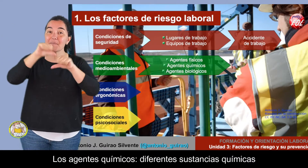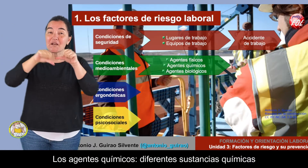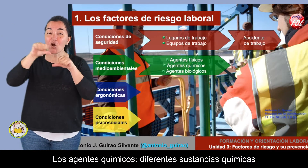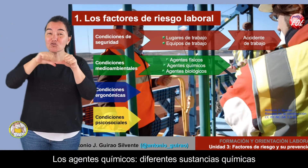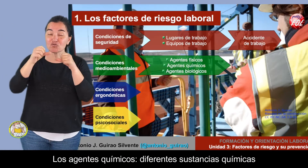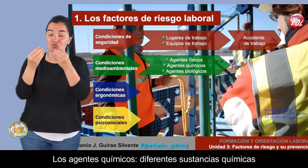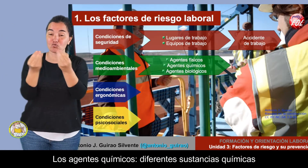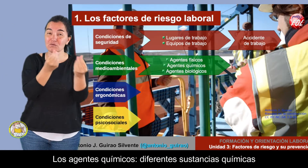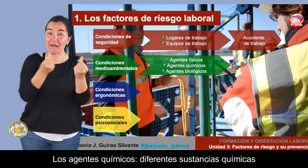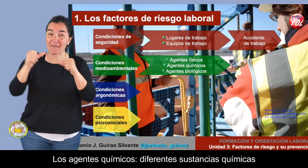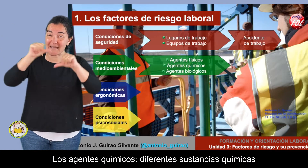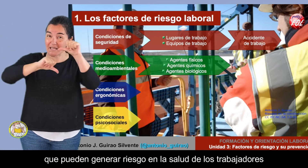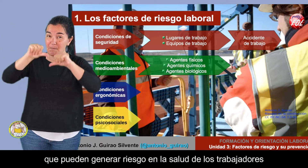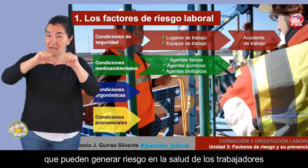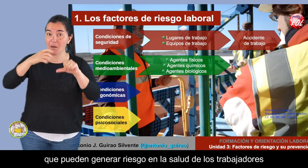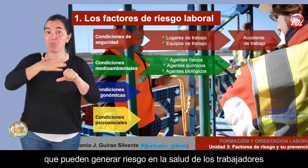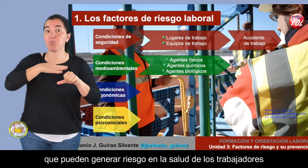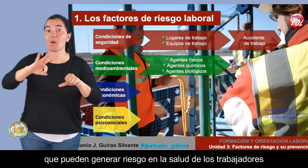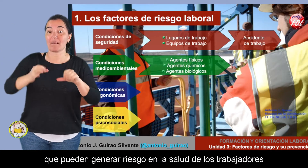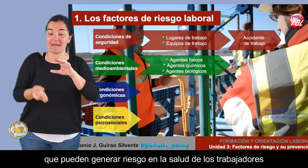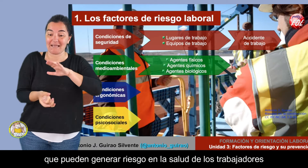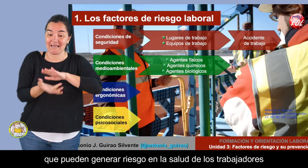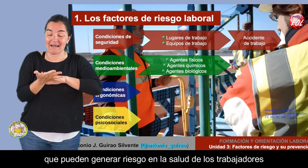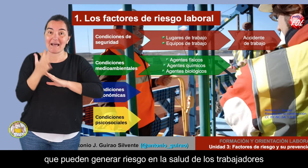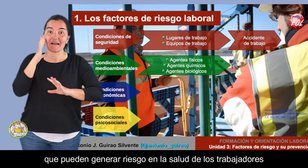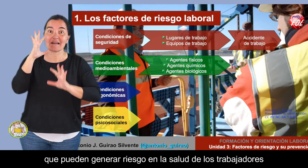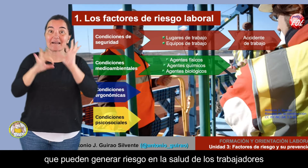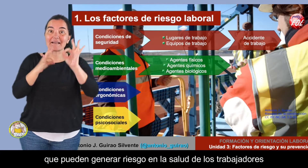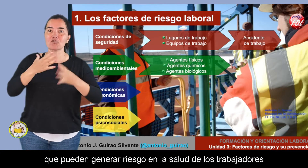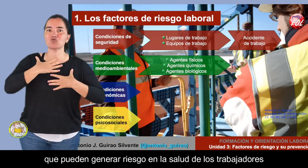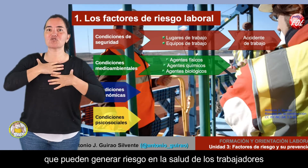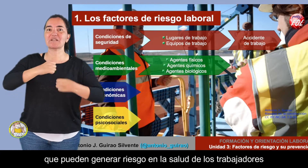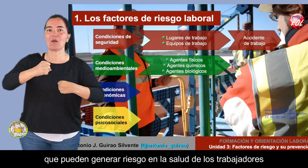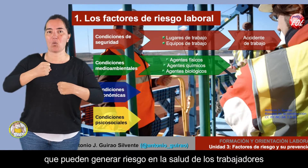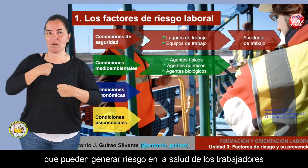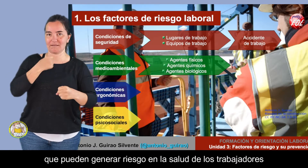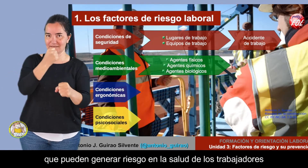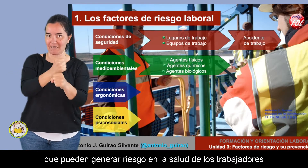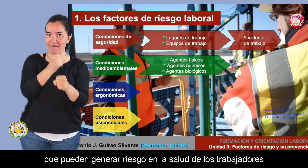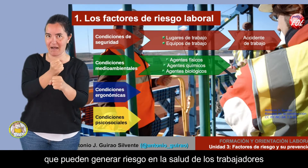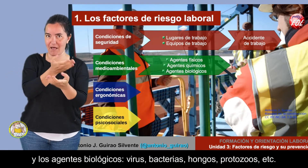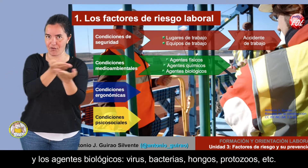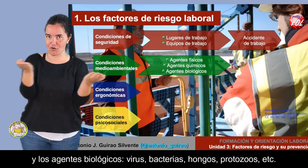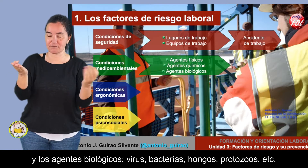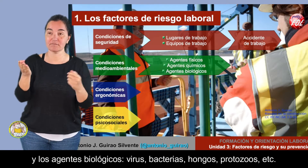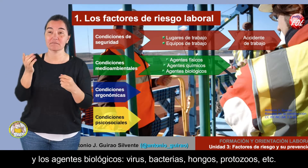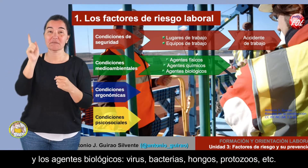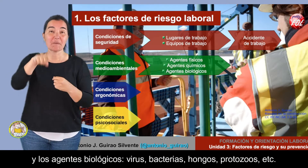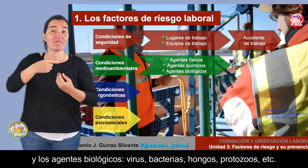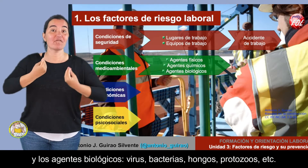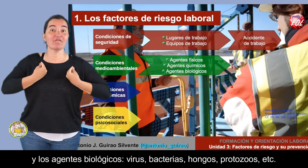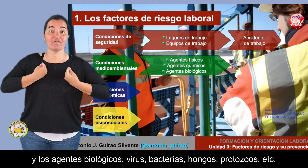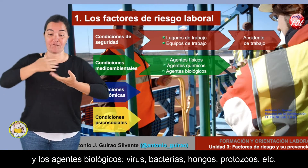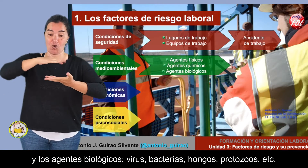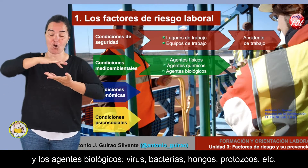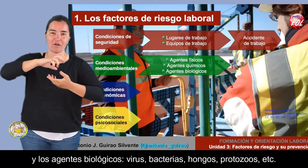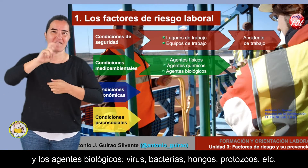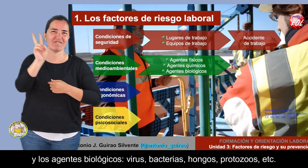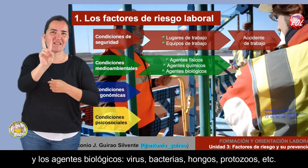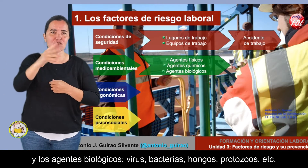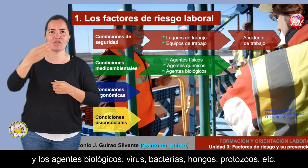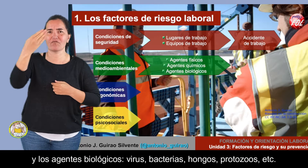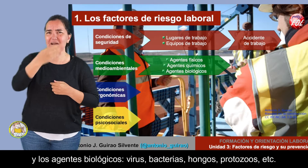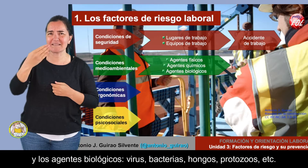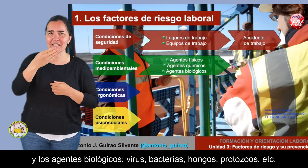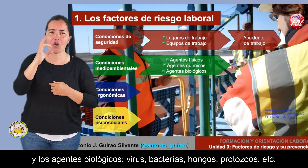químicos, diferentes sustancias químicas que pueden generar riesgo en la salud de los trabajadores, y los agentes biológicos,